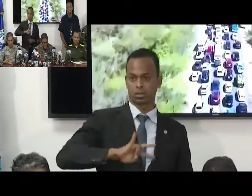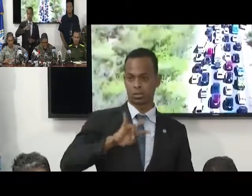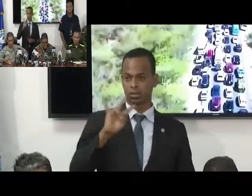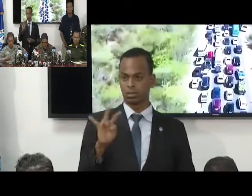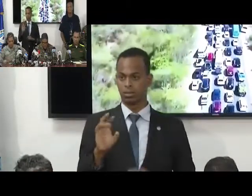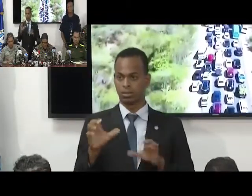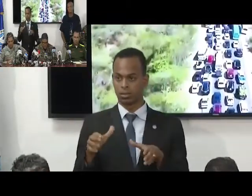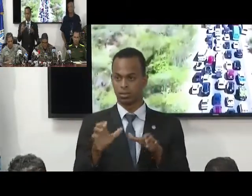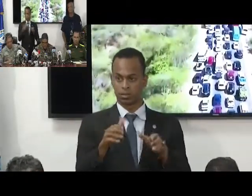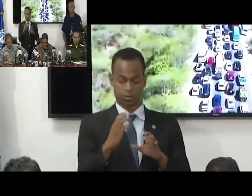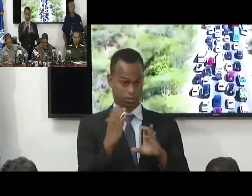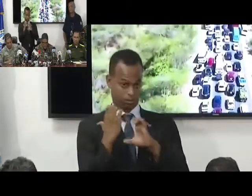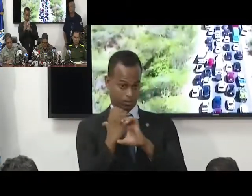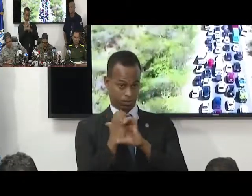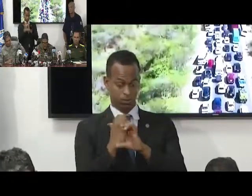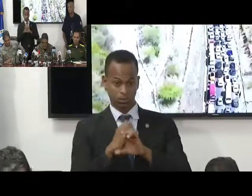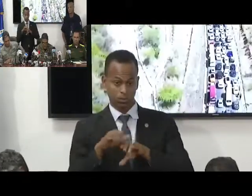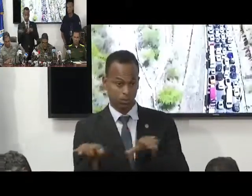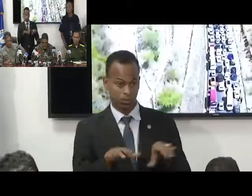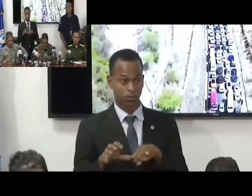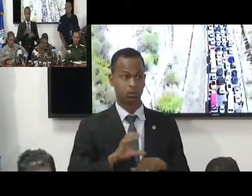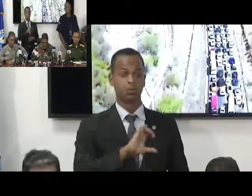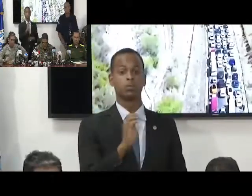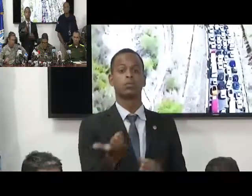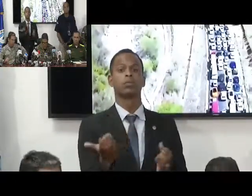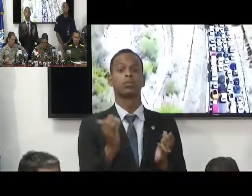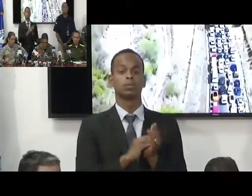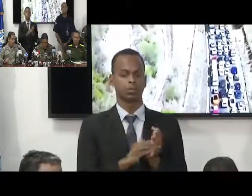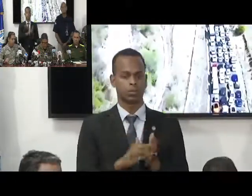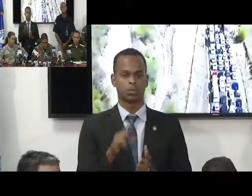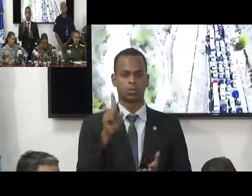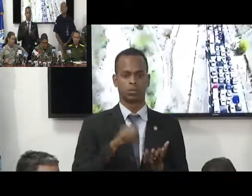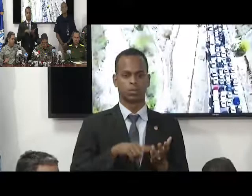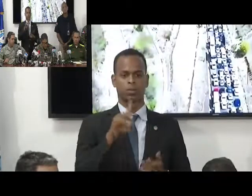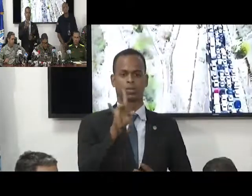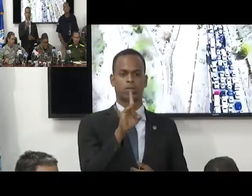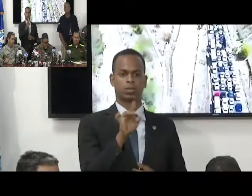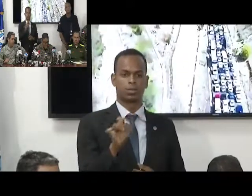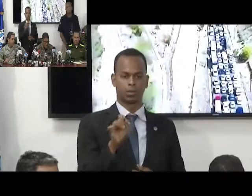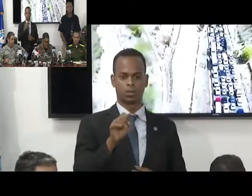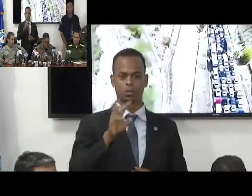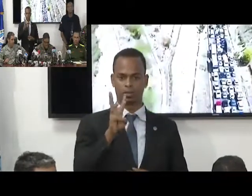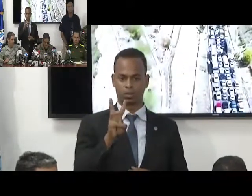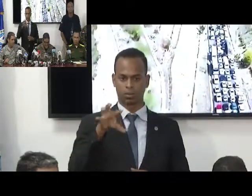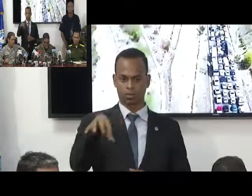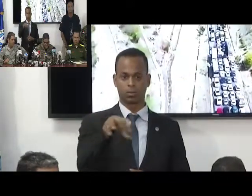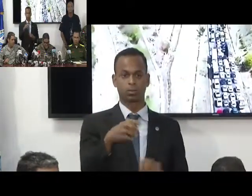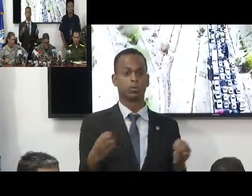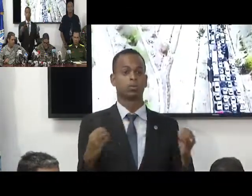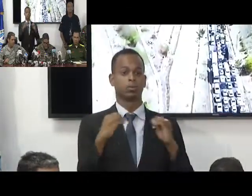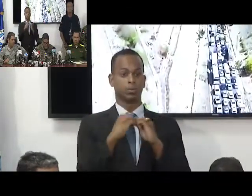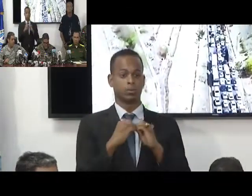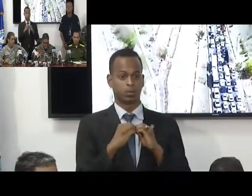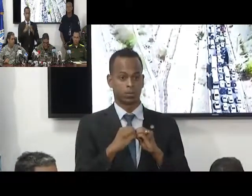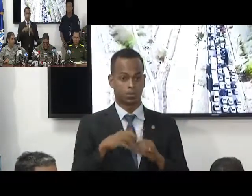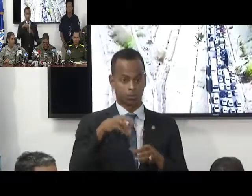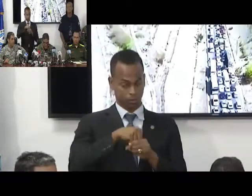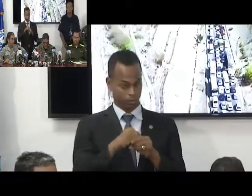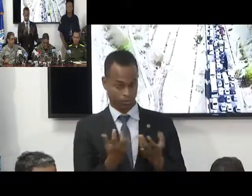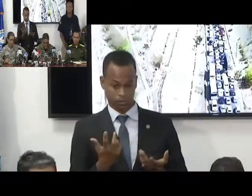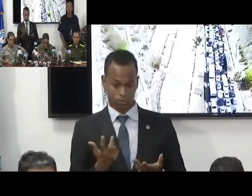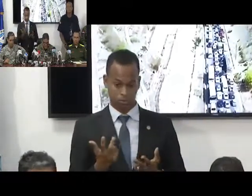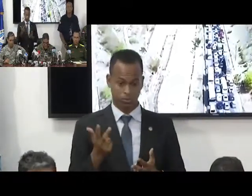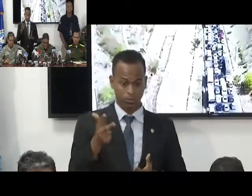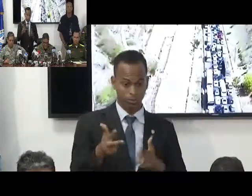7.877 unidades de autobuses, así como reinspeccionó unas 1.806 unidades más en terminales de